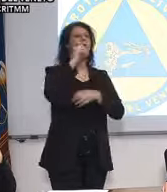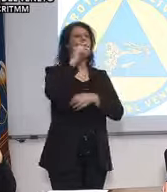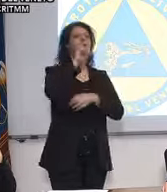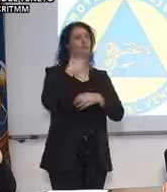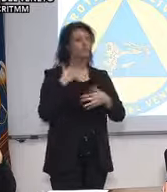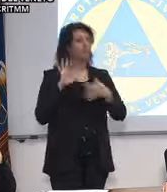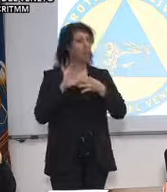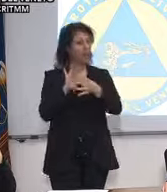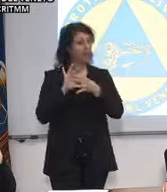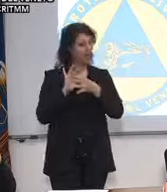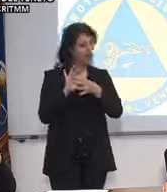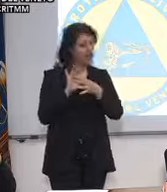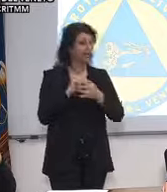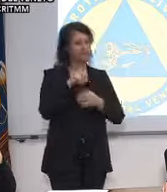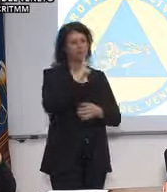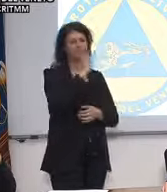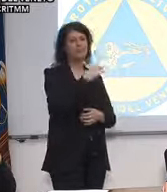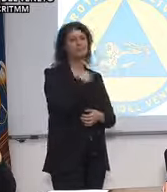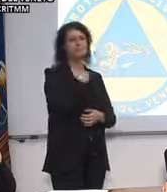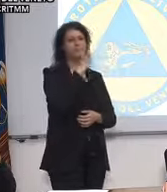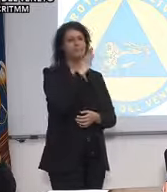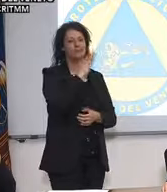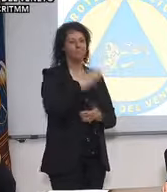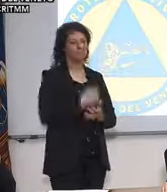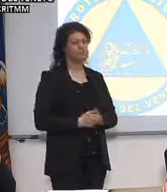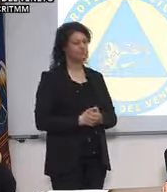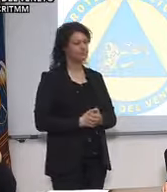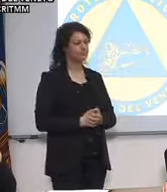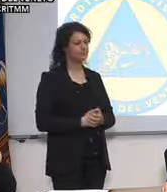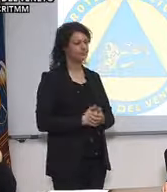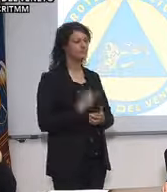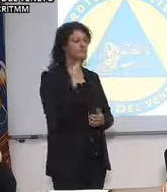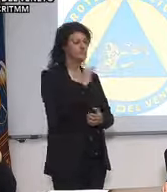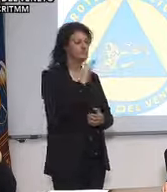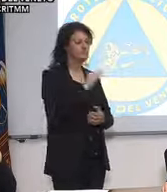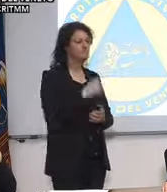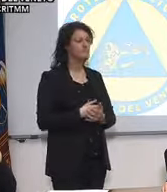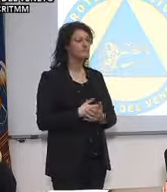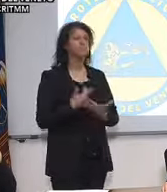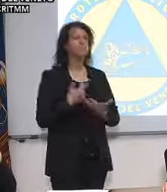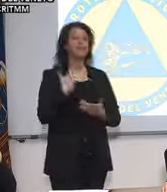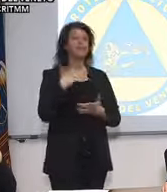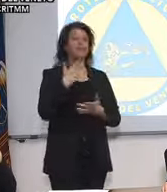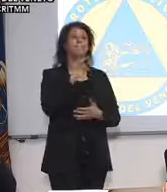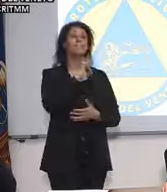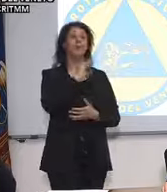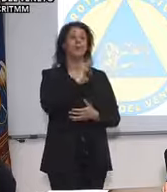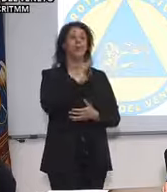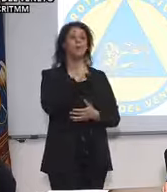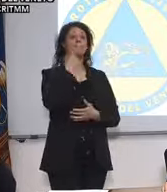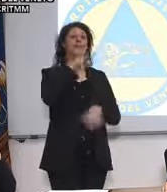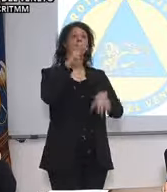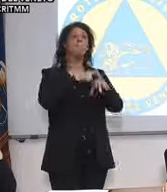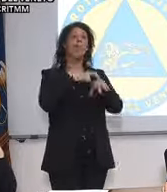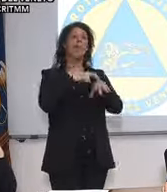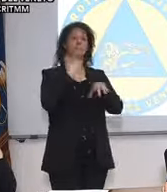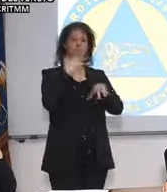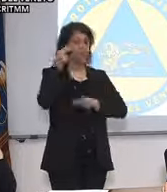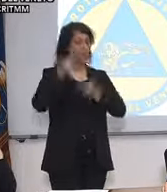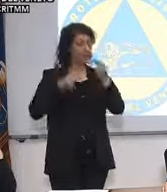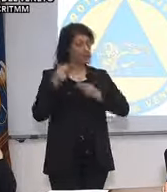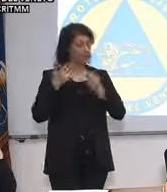Anche ieri, e poi ultima domanda, è stato quantificato, no, le ultime due, è stato quantificato il premio che darete ai medici? No, ancora no, però